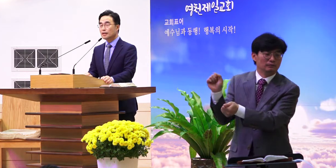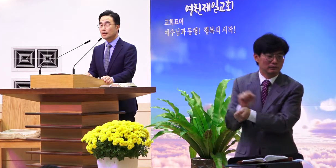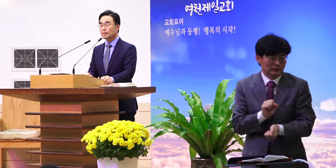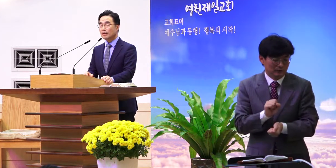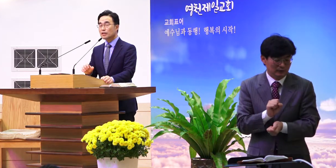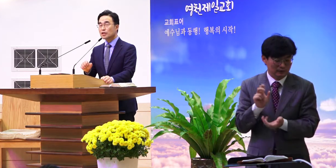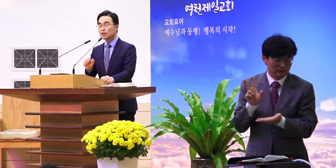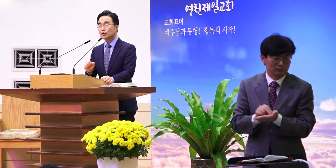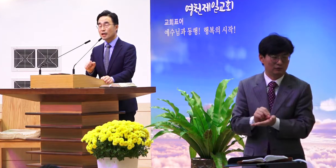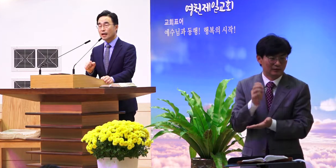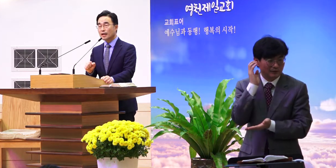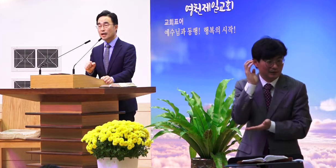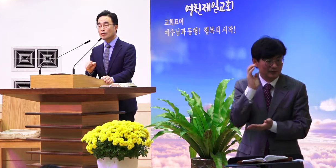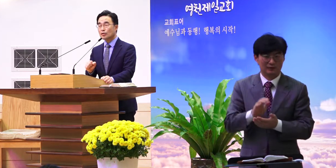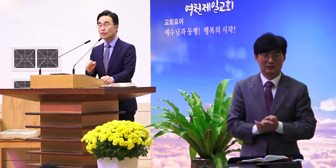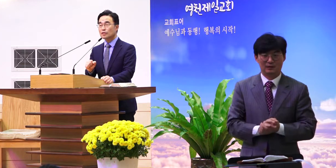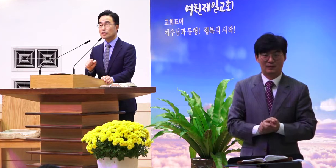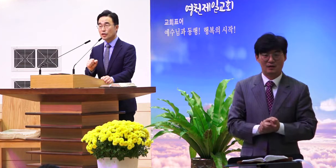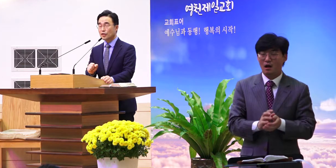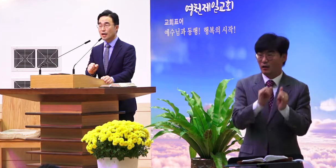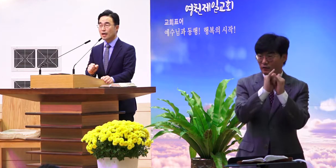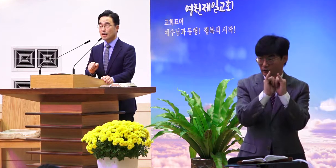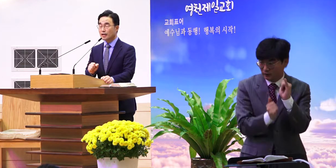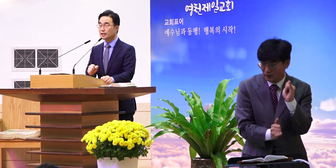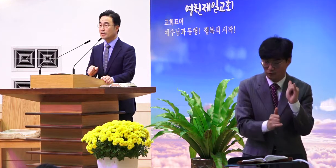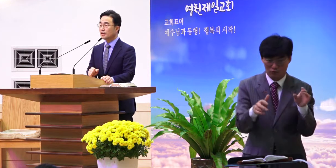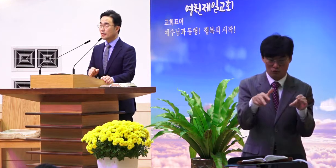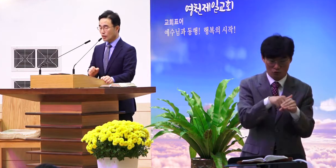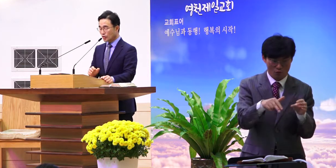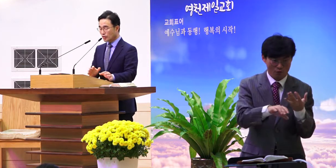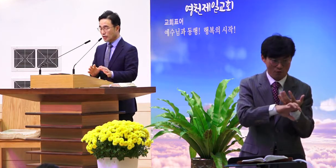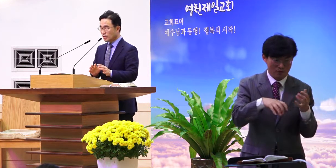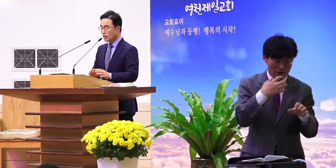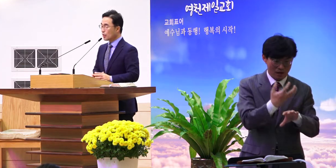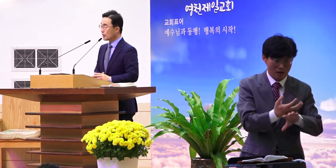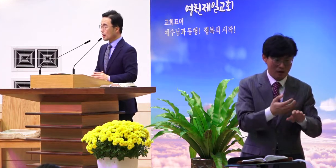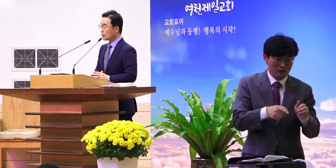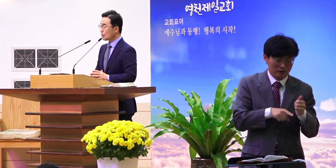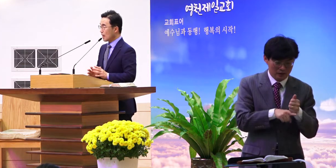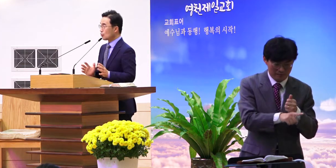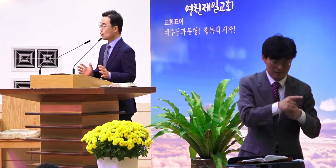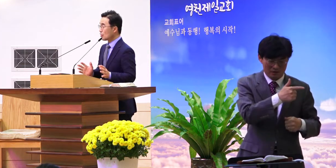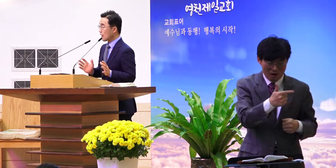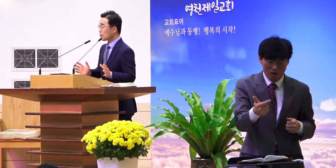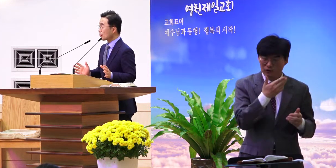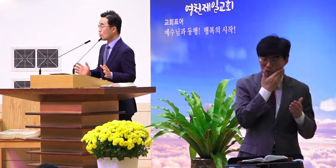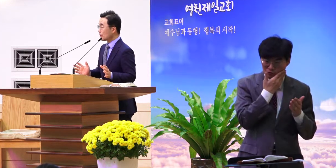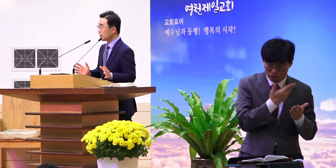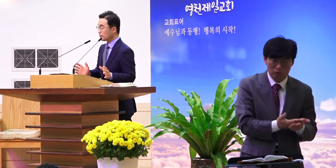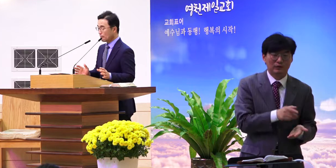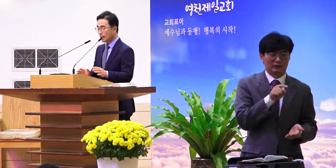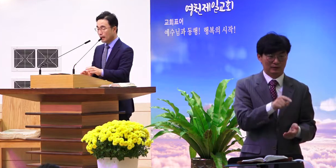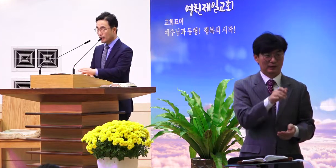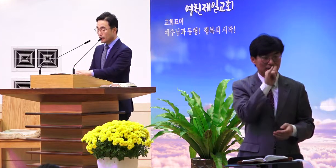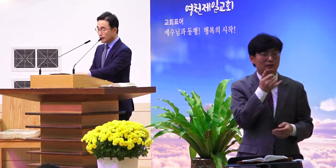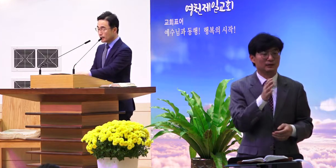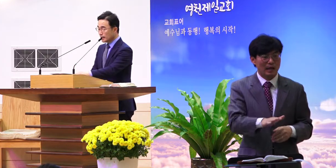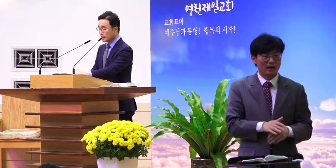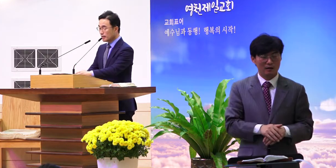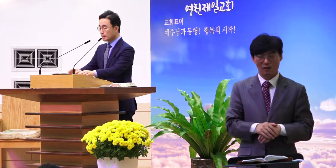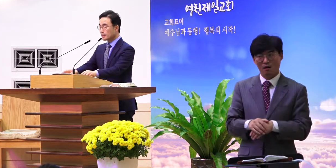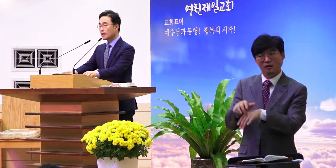사건들, 반드시 우리가 따라야 하고 지켜야 하는 그런 것들을 잊어버리게 하고 바꾸어버리는